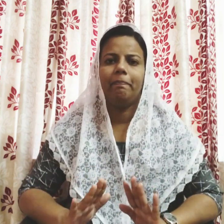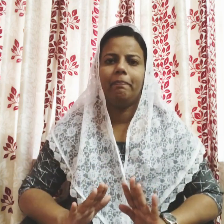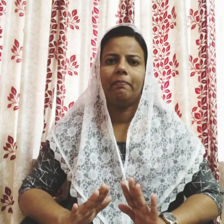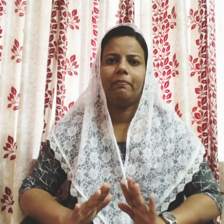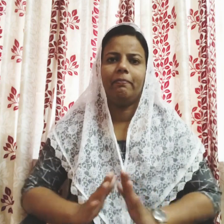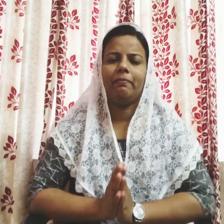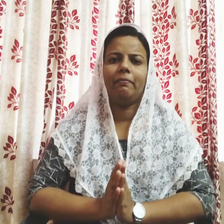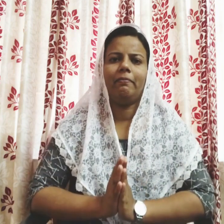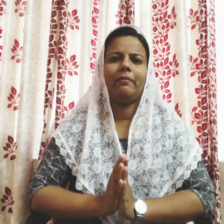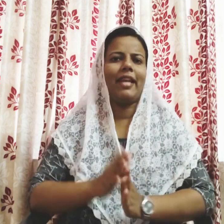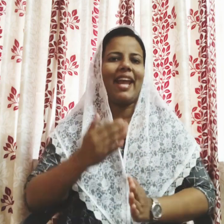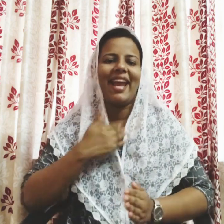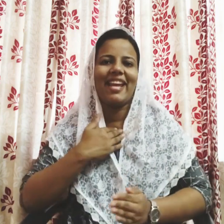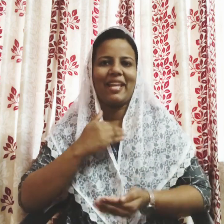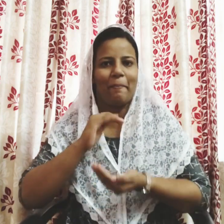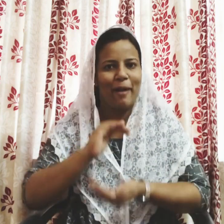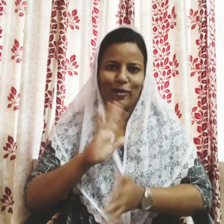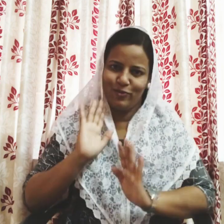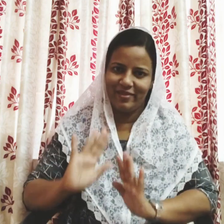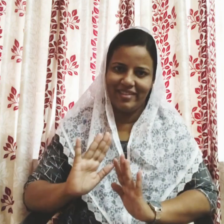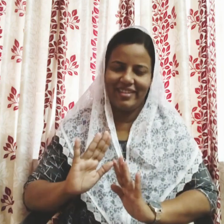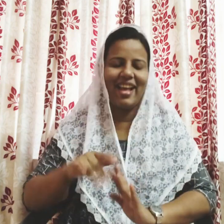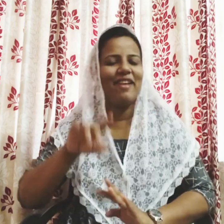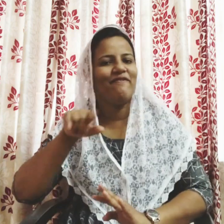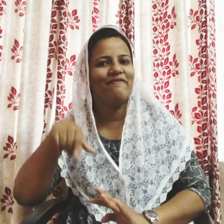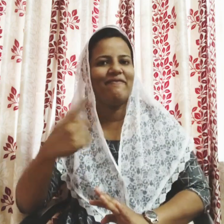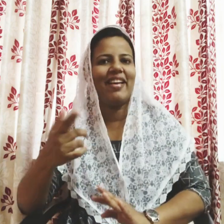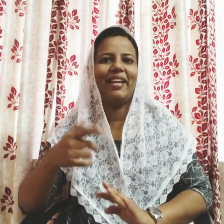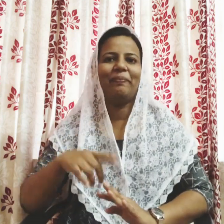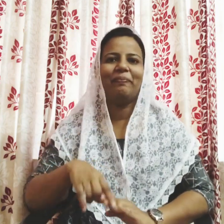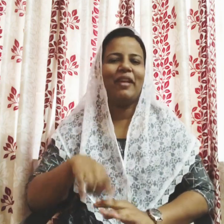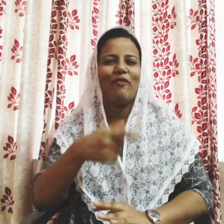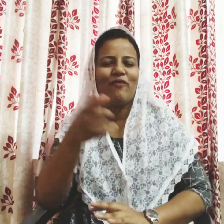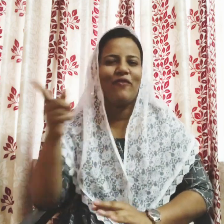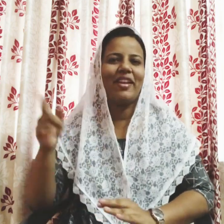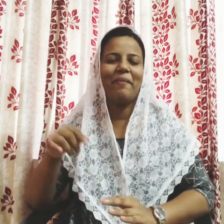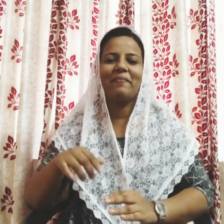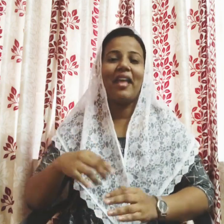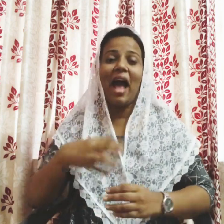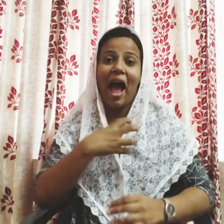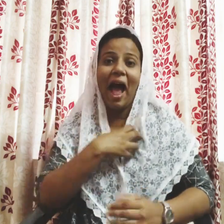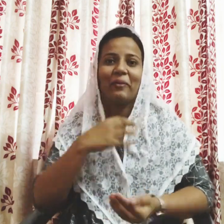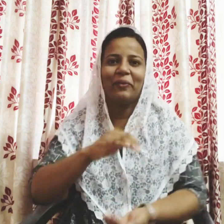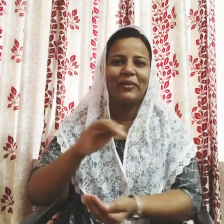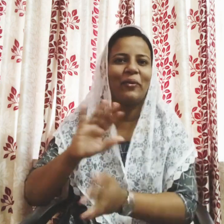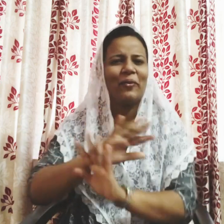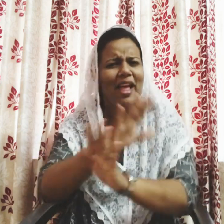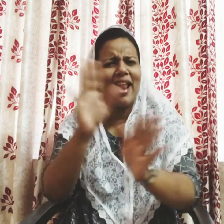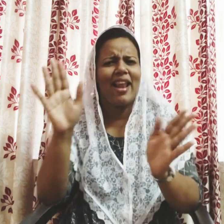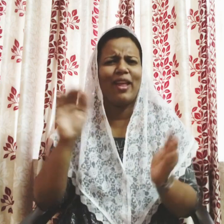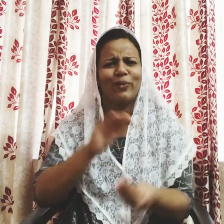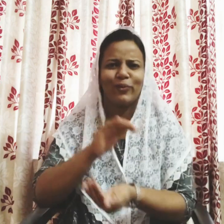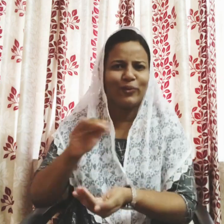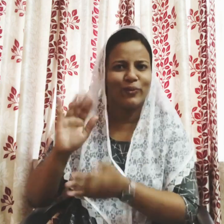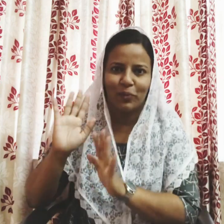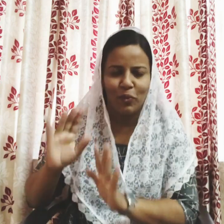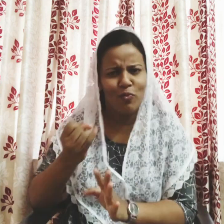സ്പിരിച്വൽ ചിൽഡ്രൻസ് ഉണ്ട്, ബയോളജിക്കൽ ചിൽഡ്രൻസ് ഉണ്ട്. ഏത് കുഞ്ഞുങ്ങളായാലും ആത്മീയ കുഞ്ഞുങ്ങളായാലും ആയാലും എൻ്റെ ജഡത്തിൽ ജനിച്ച കുഞ്ഞുങ്ങളായാലും അവരെ